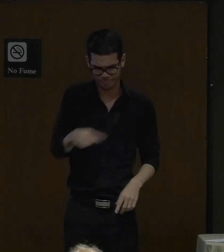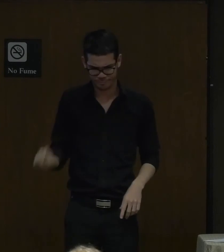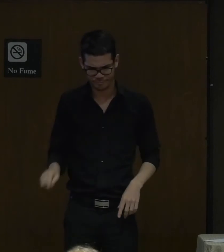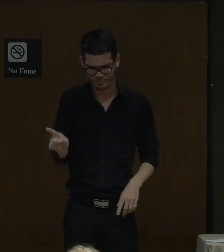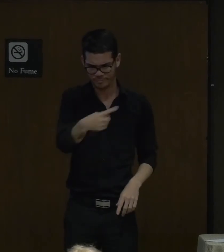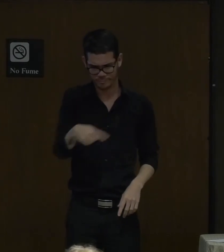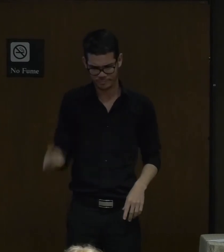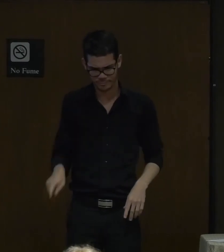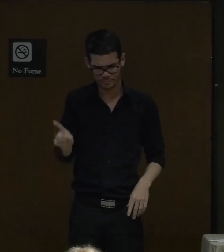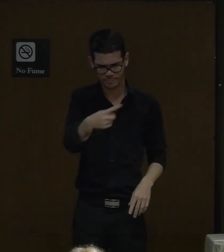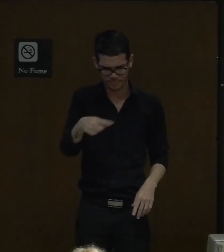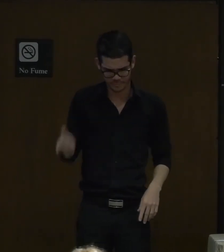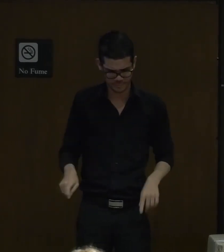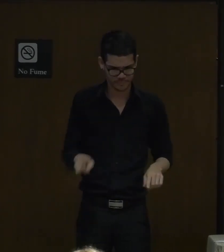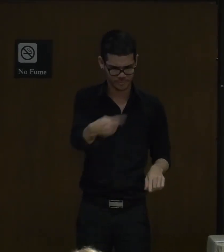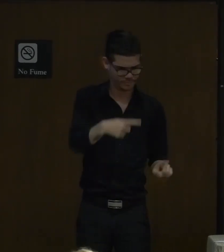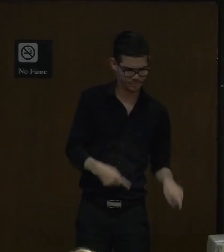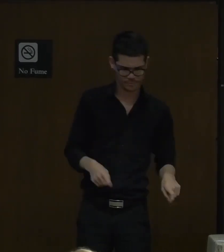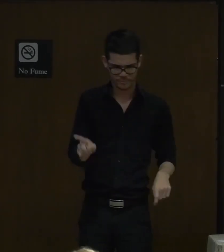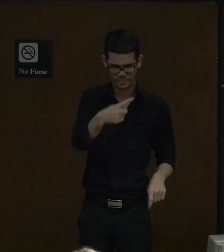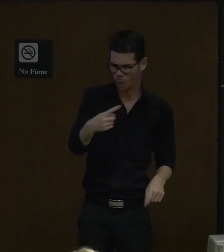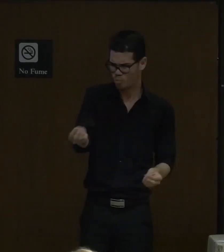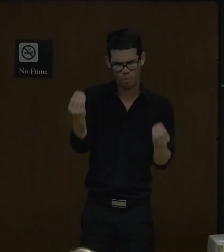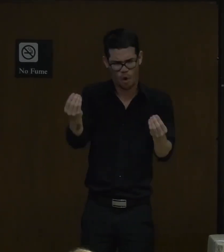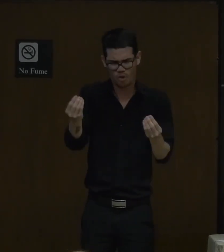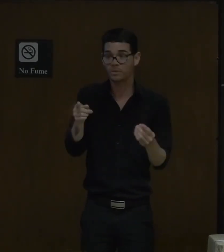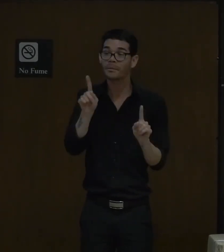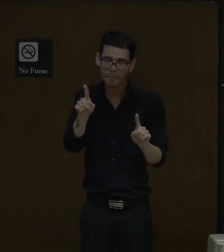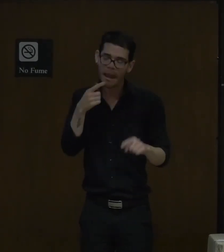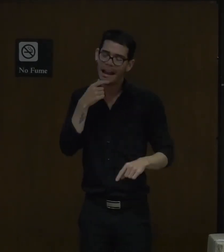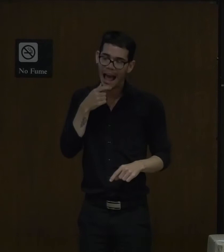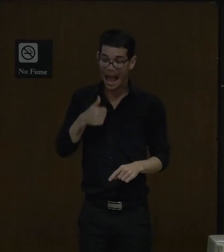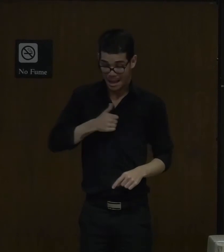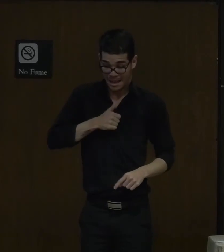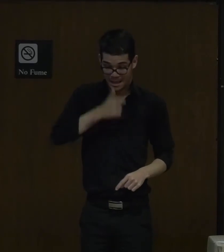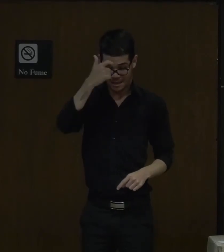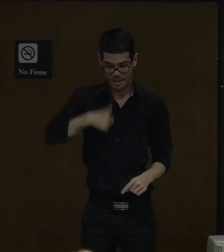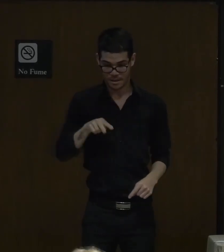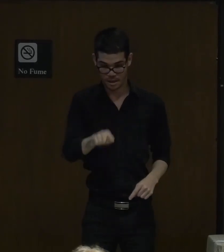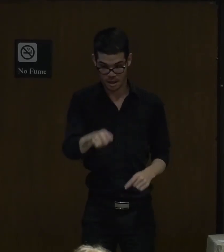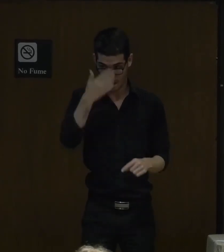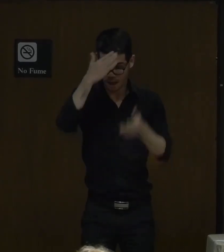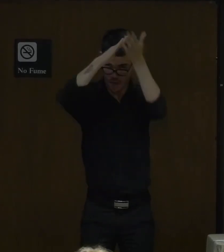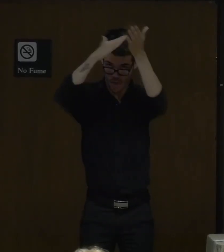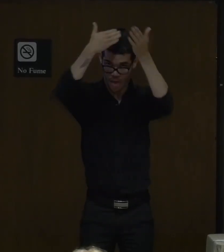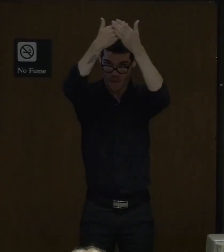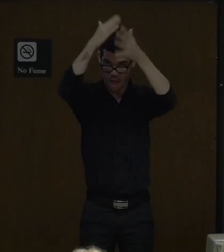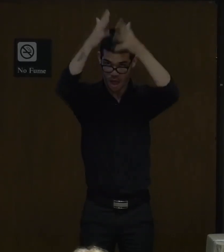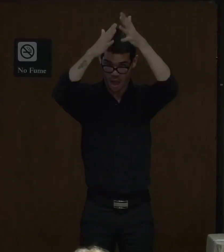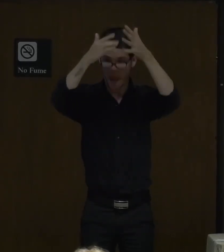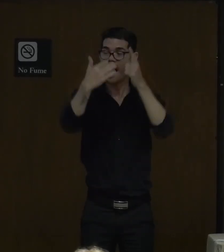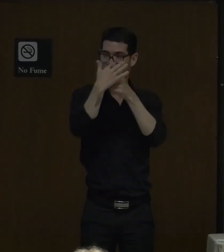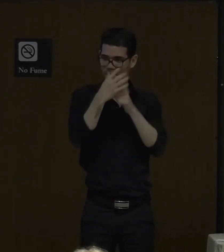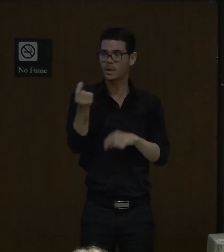la seña, la traducción en seña, afectaba a cómo respondían a palabras escritas, mientras que, repito, el